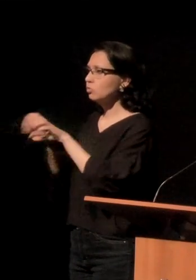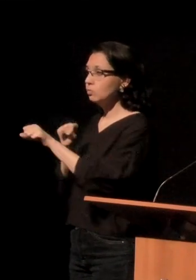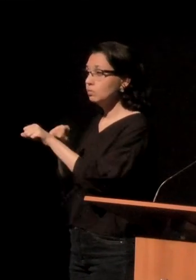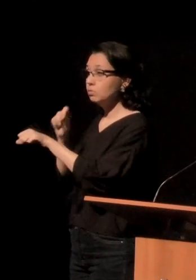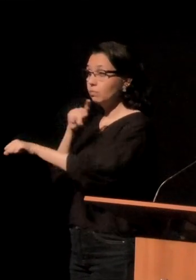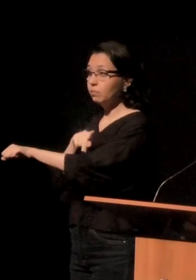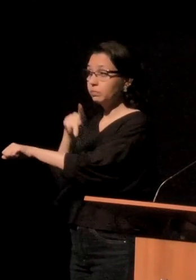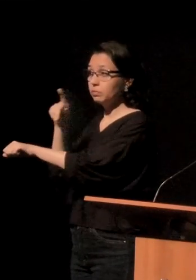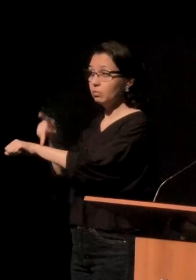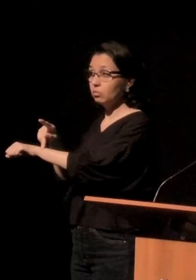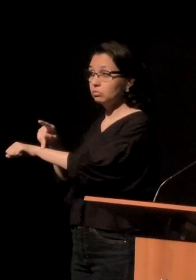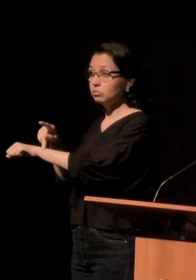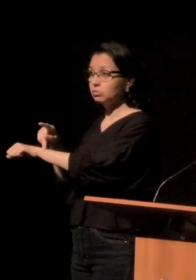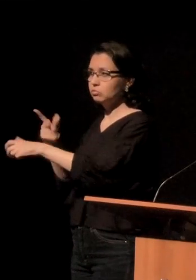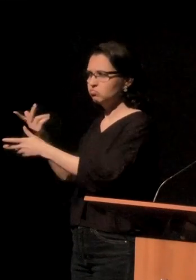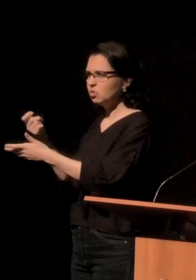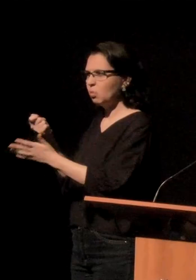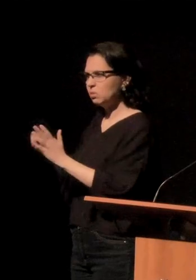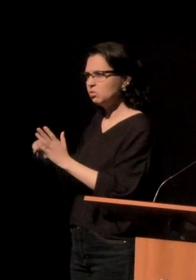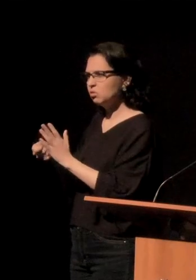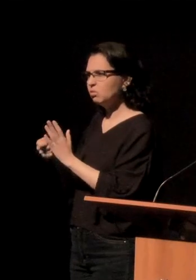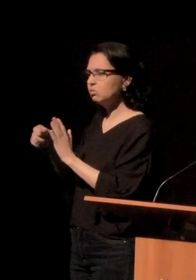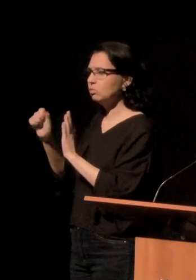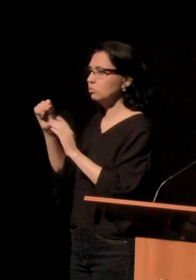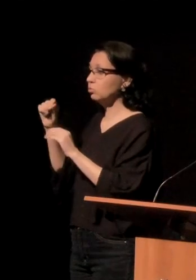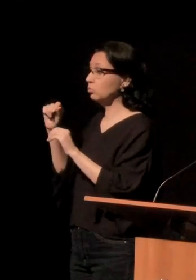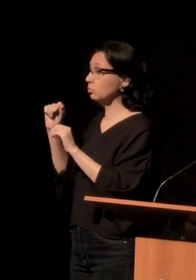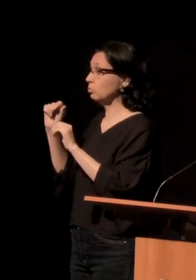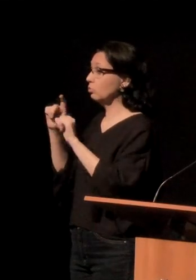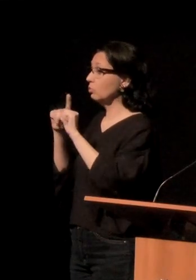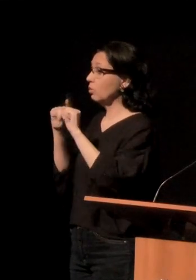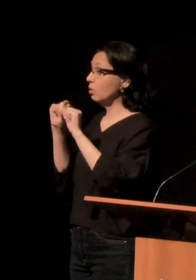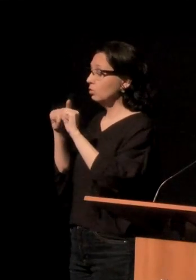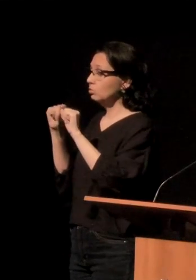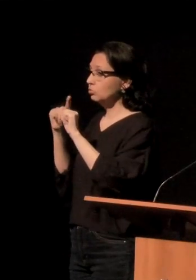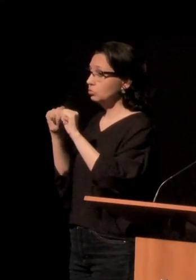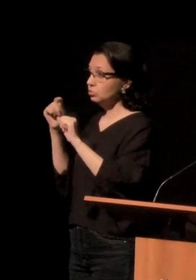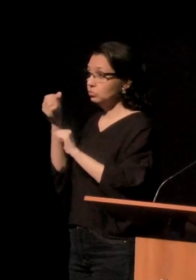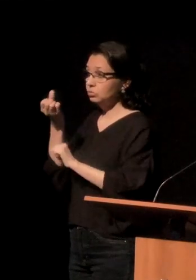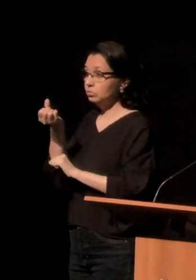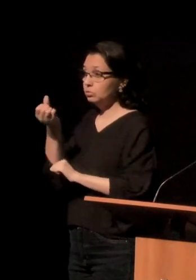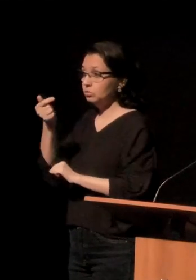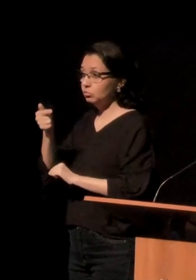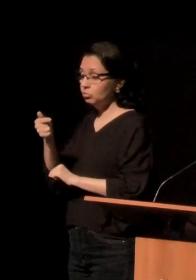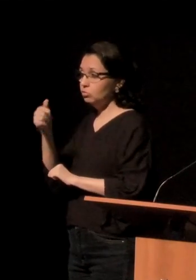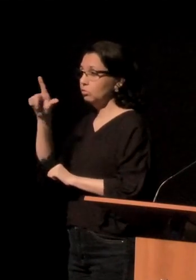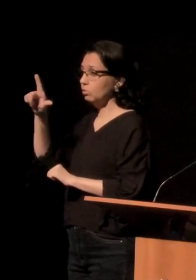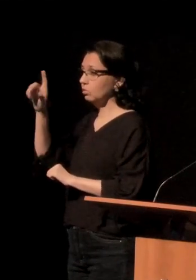ele botou aqui em exigência do artigo 62 a da LDB não sei